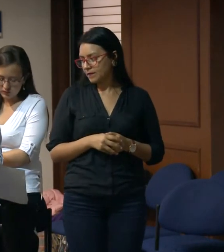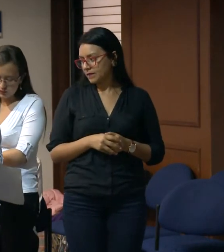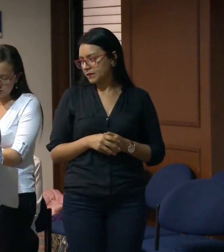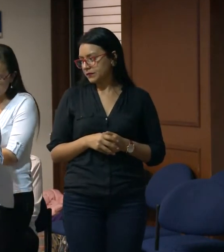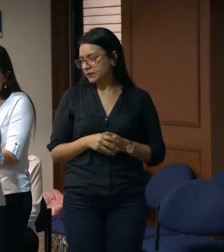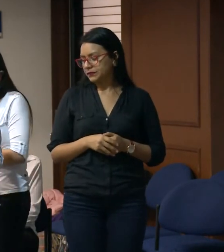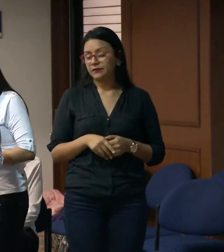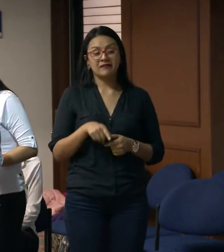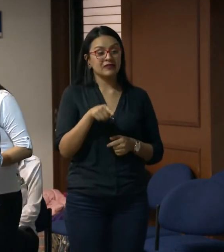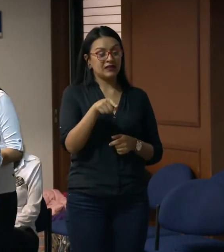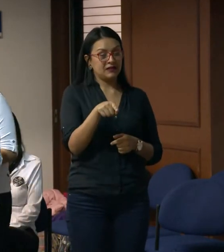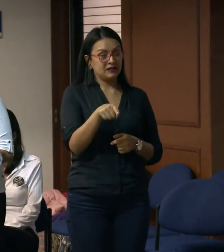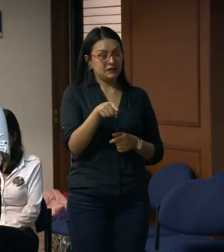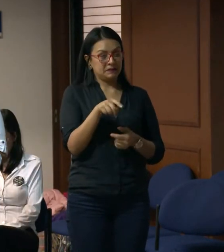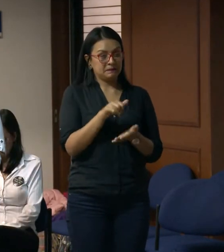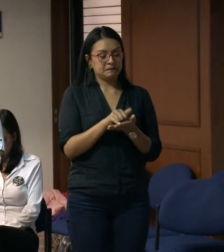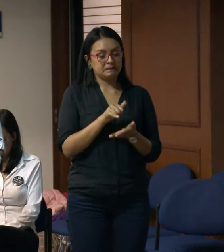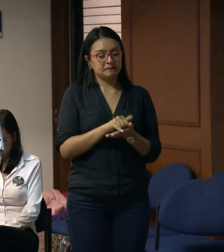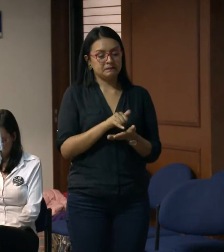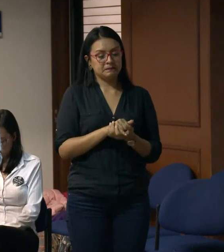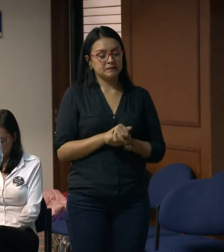Entonces, a partir de esta,